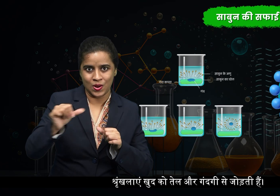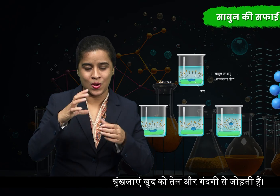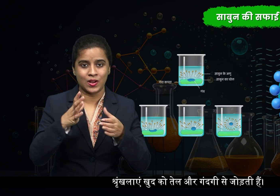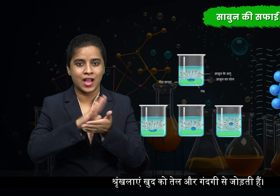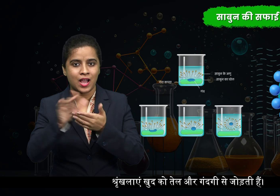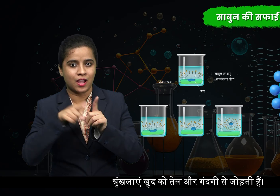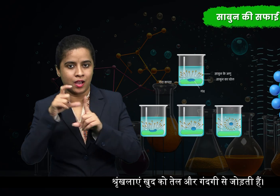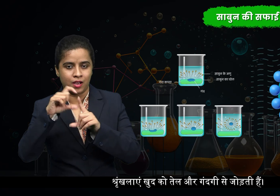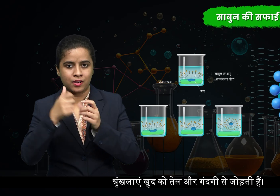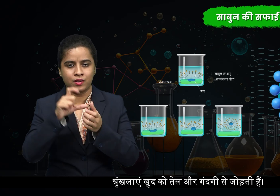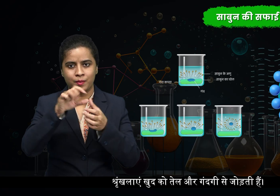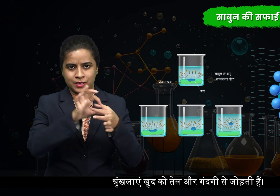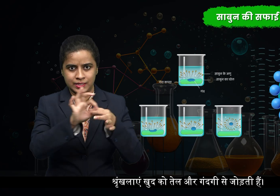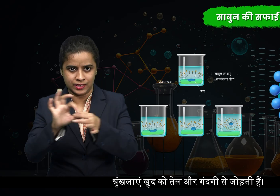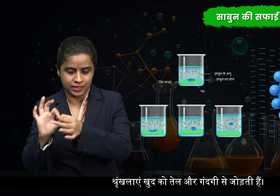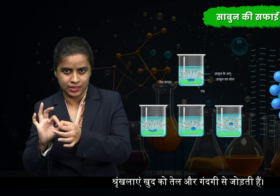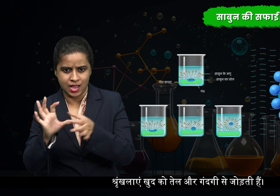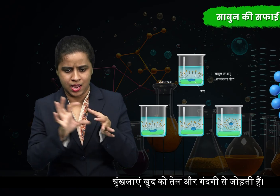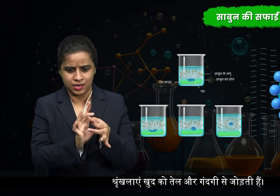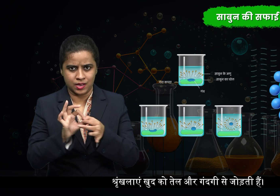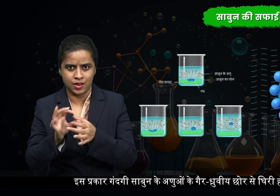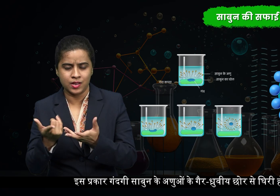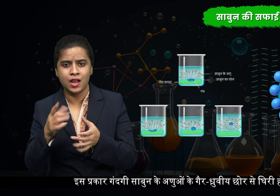को तेल और गंदगी से जोड़ती हैं। इस